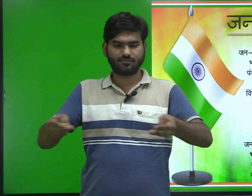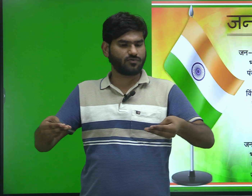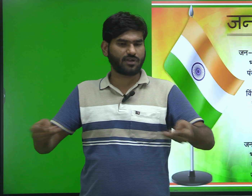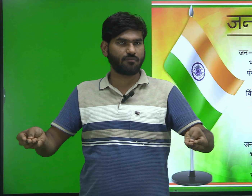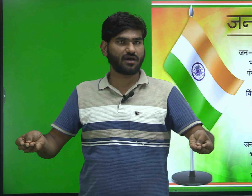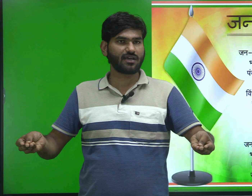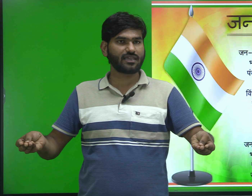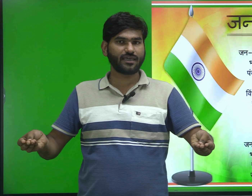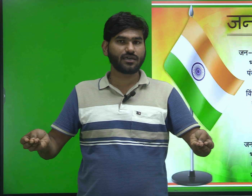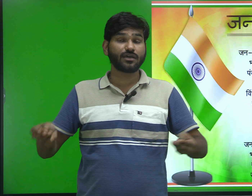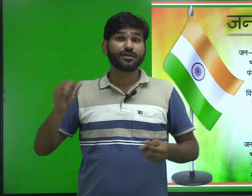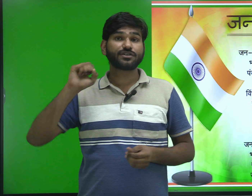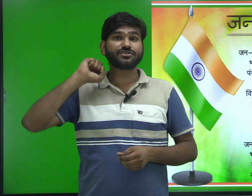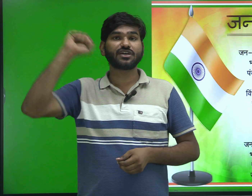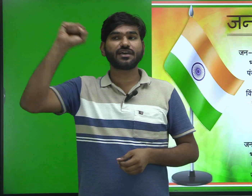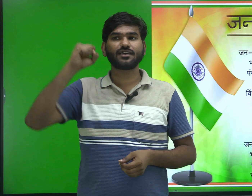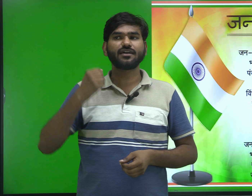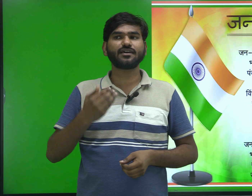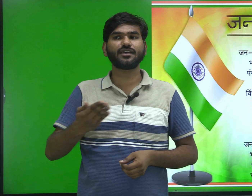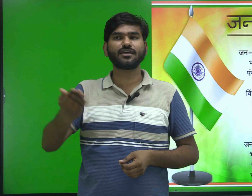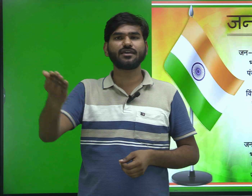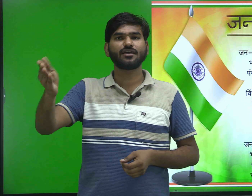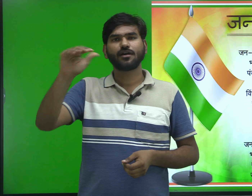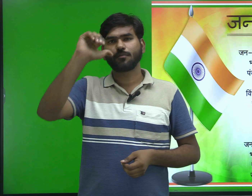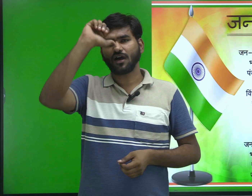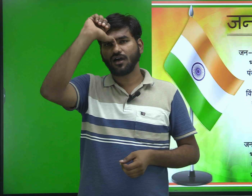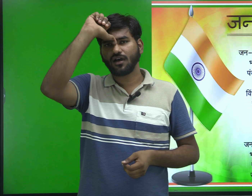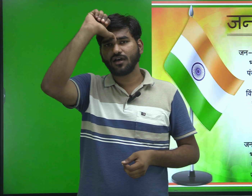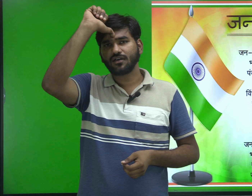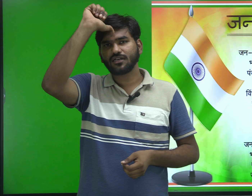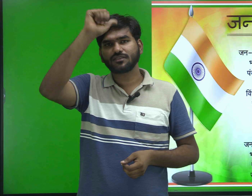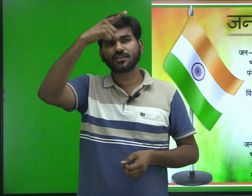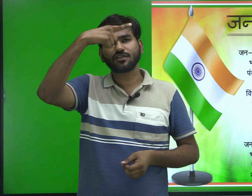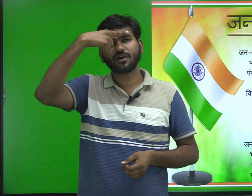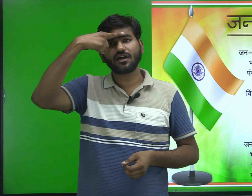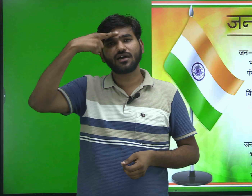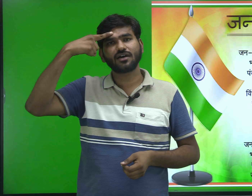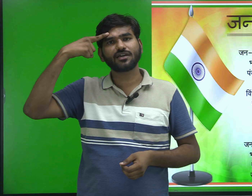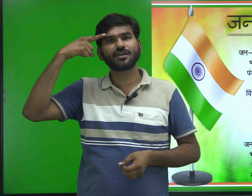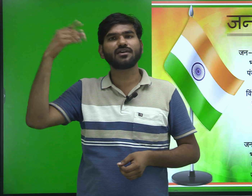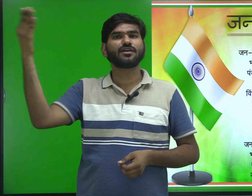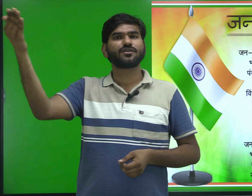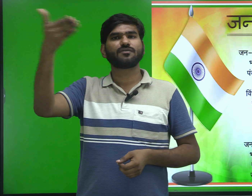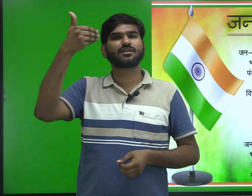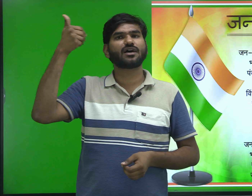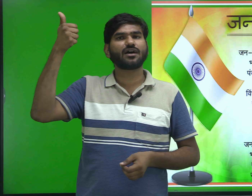रहा है, मंगलदायक। जय हे भारत भाग्य